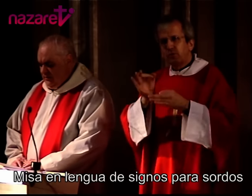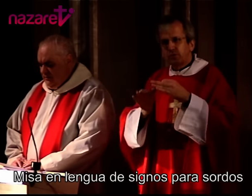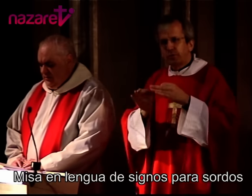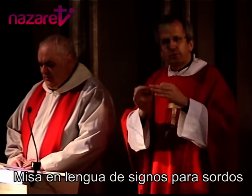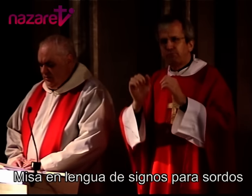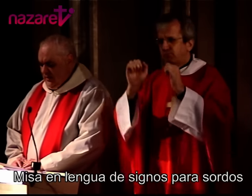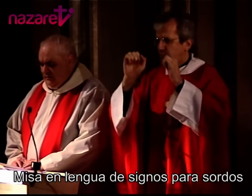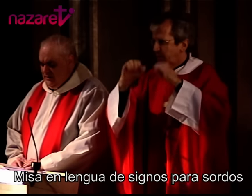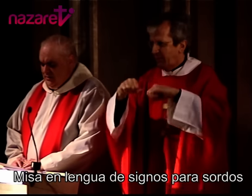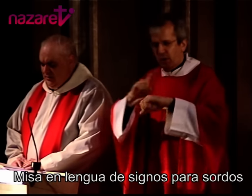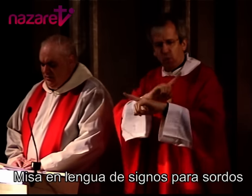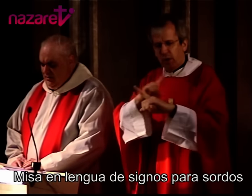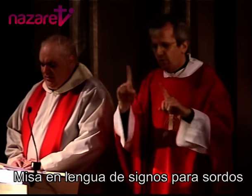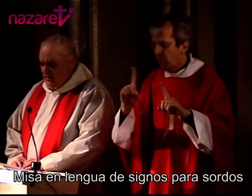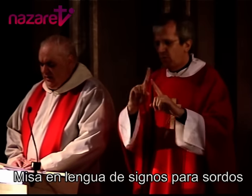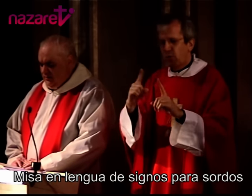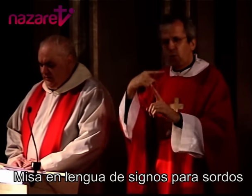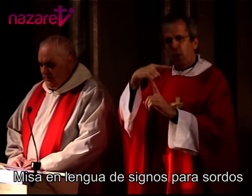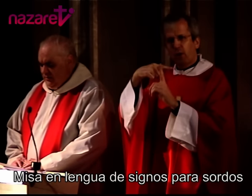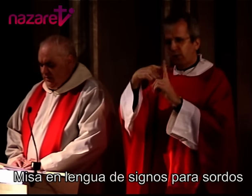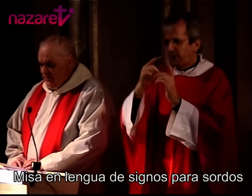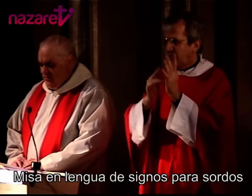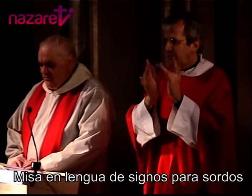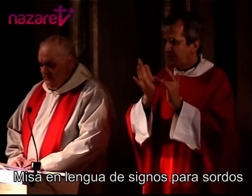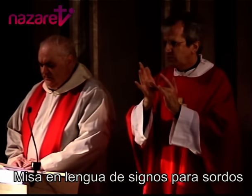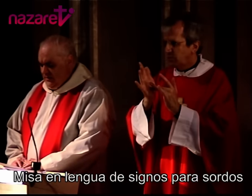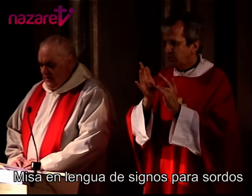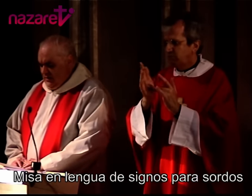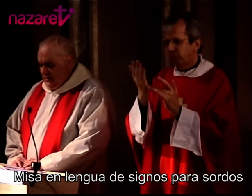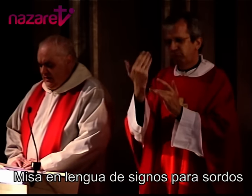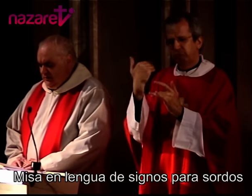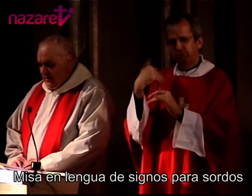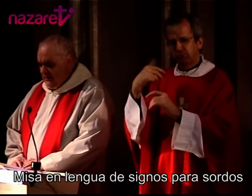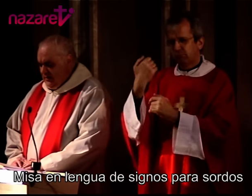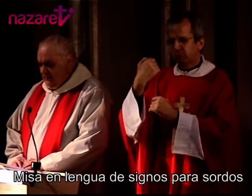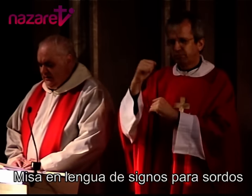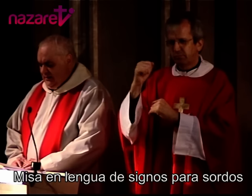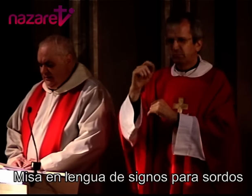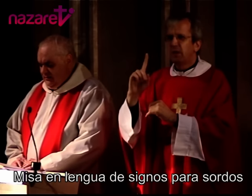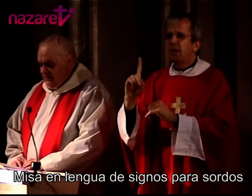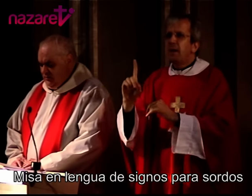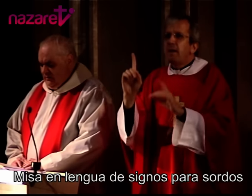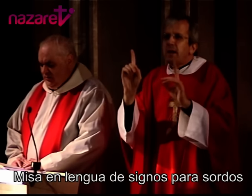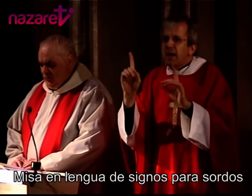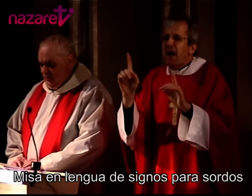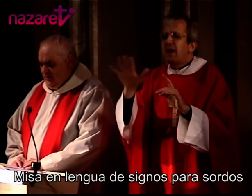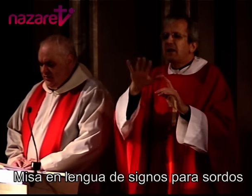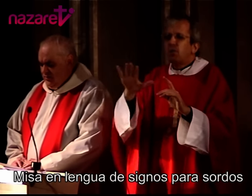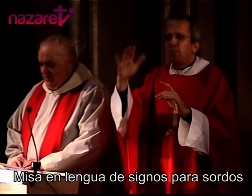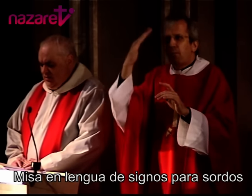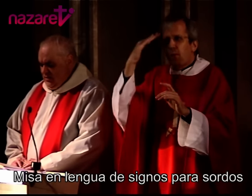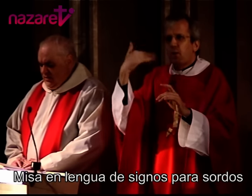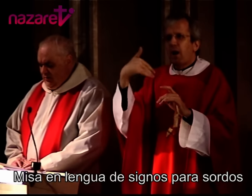su asentimiento ni a la decisión ni a la actuación de ellos. Era natural de Arimatea, ciudad de los